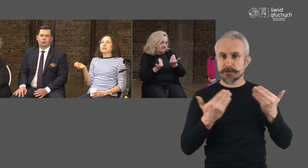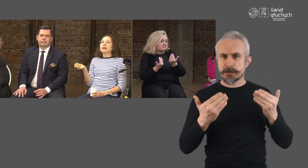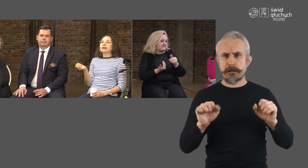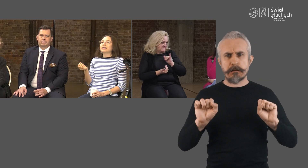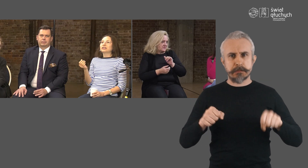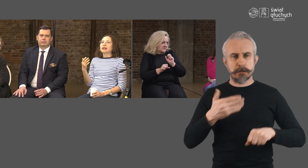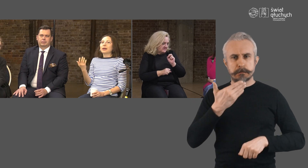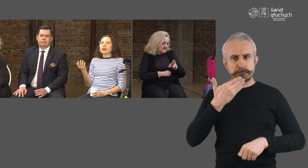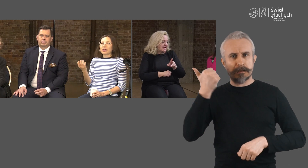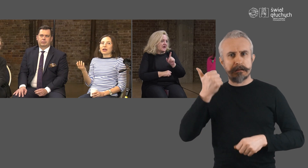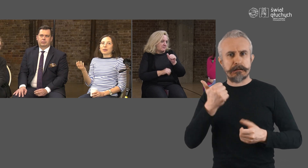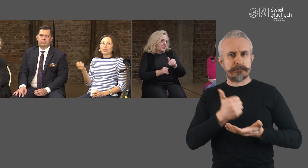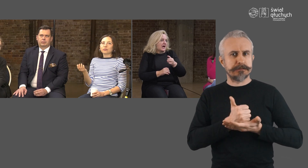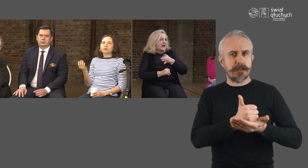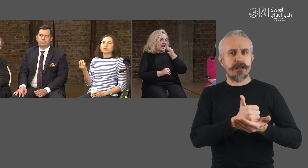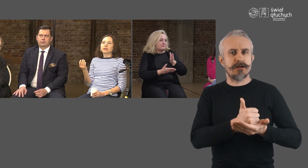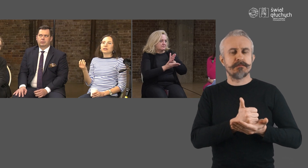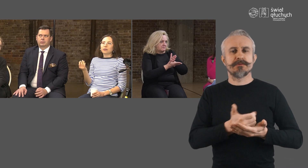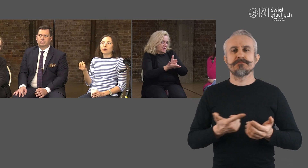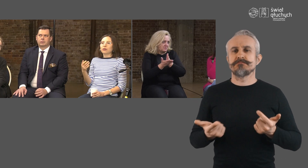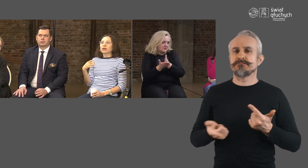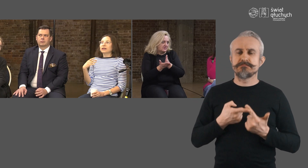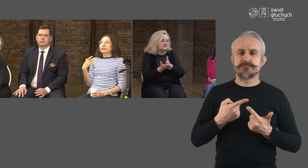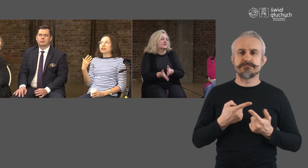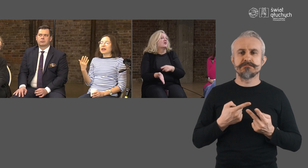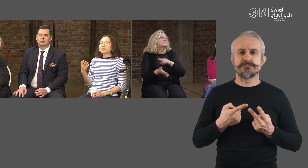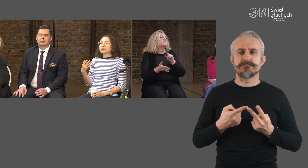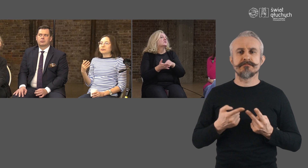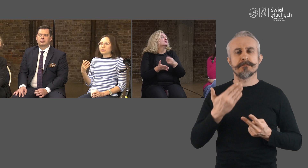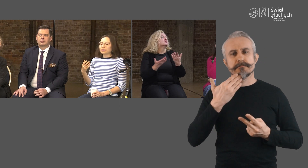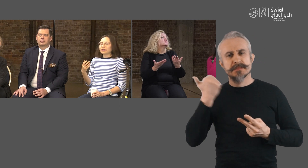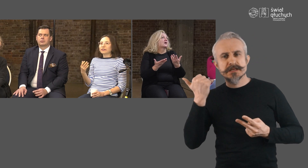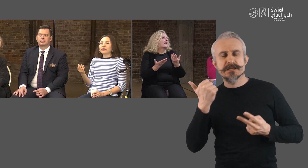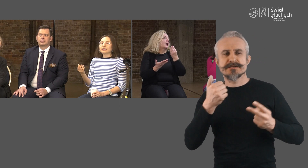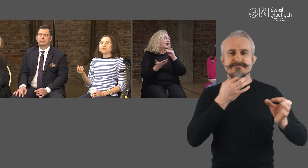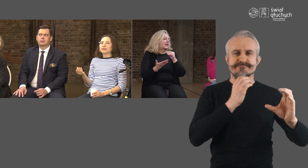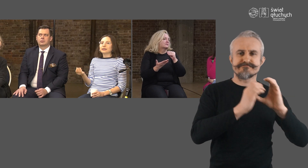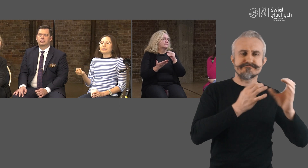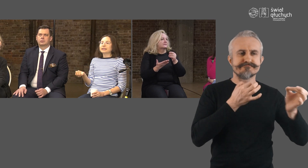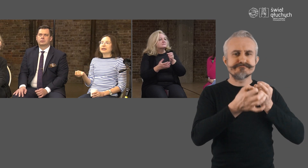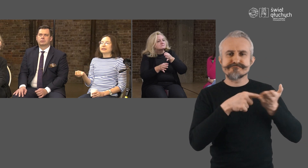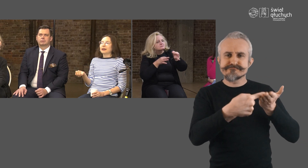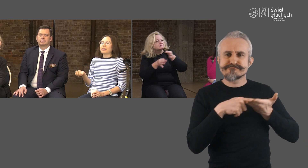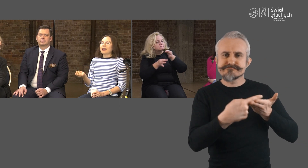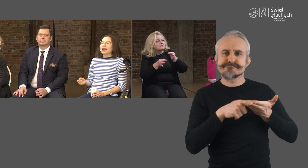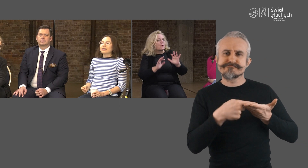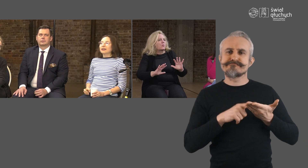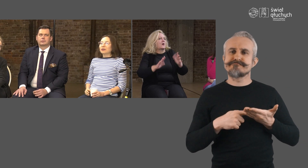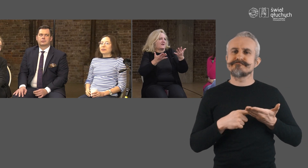i mógłby jeszcze lepiej pomóc, no bo jeszcze lepszy byłby wywiad z